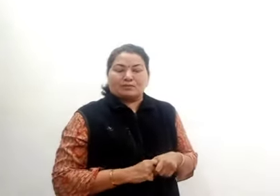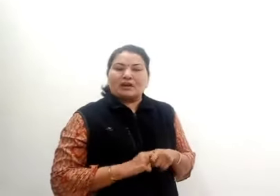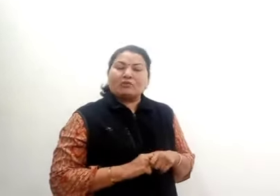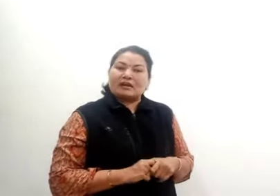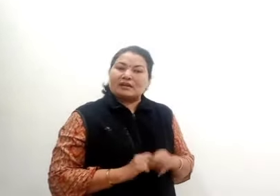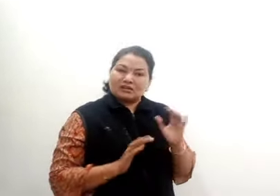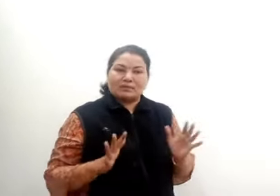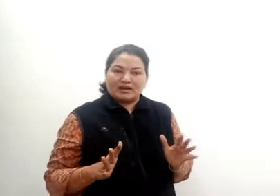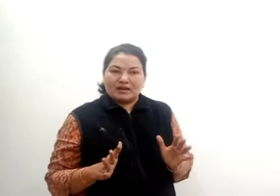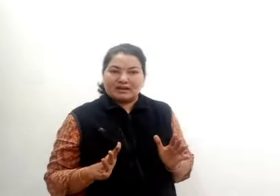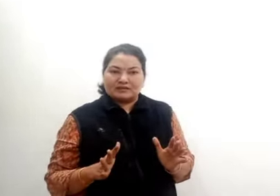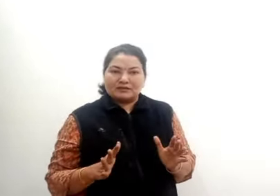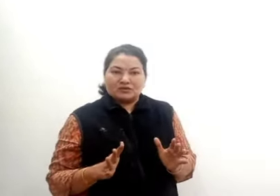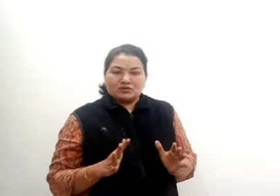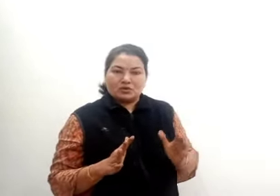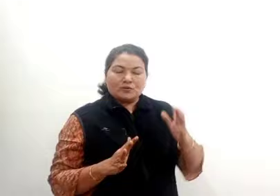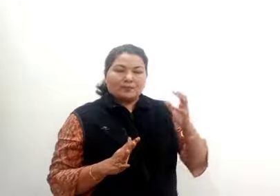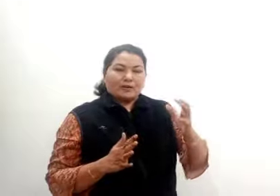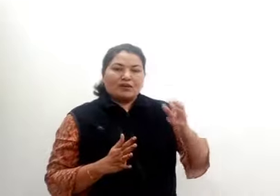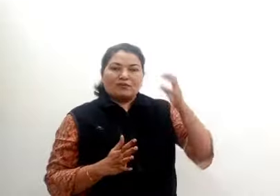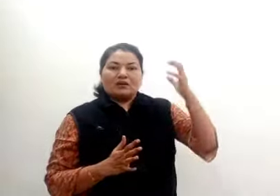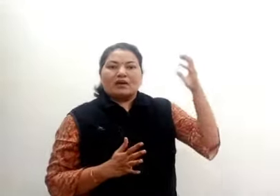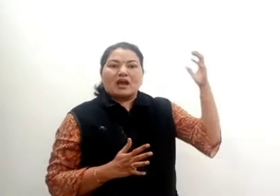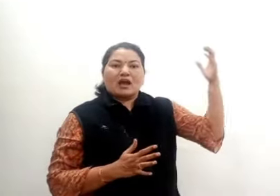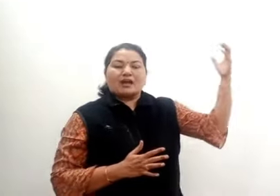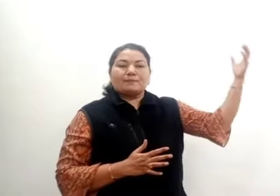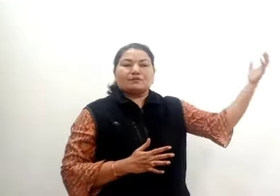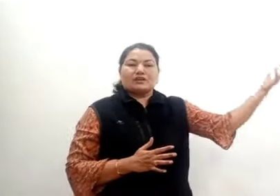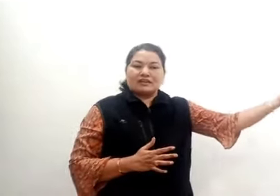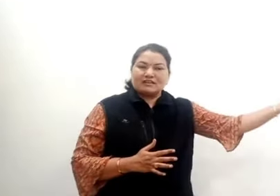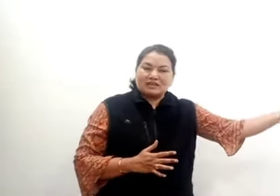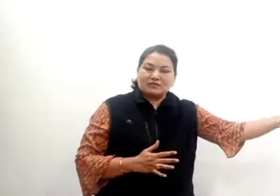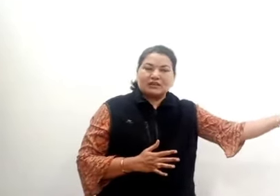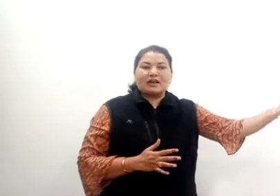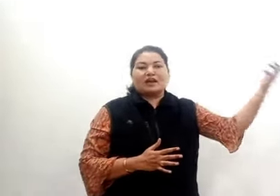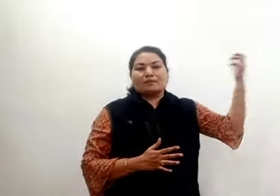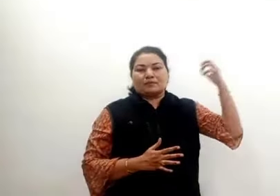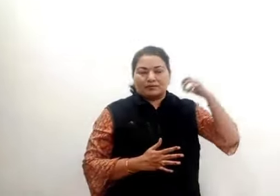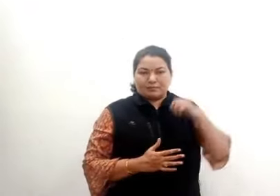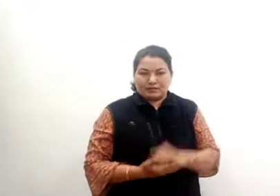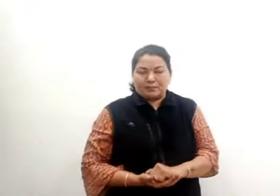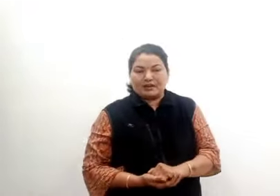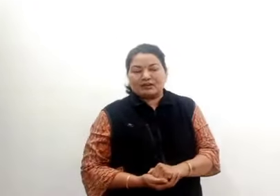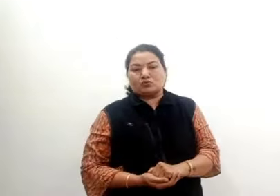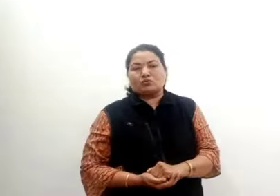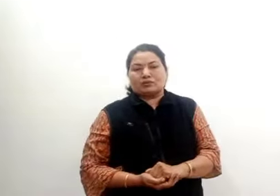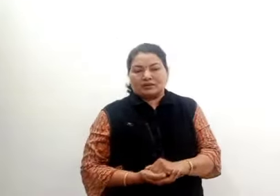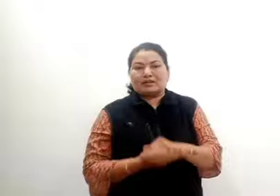मला वाटलं तर मी करणार आहे. So if I am taking something, I am keeping it to near